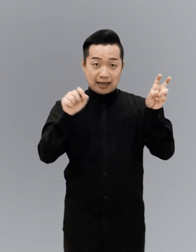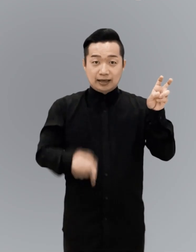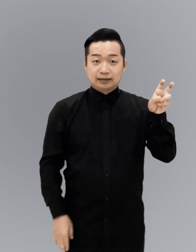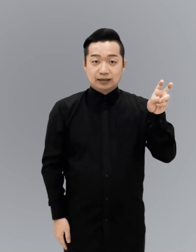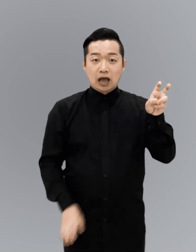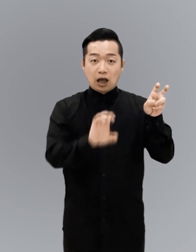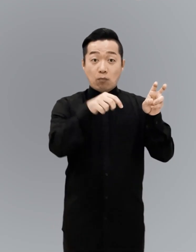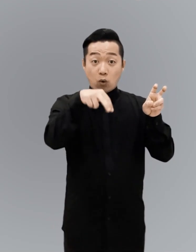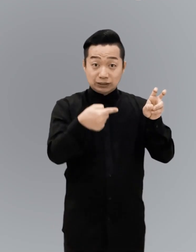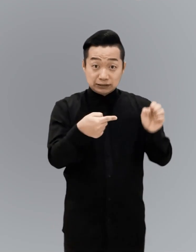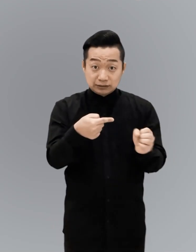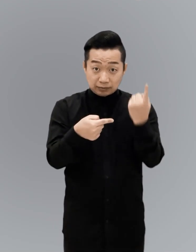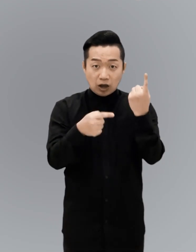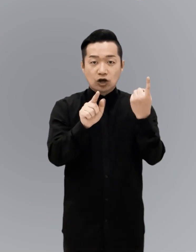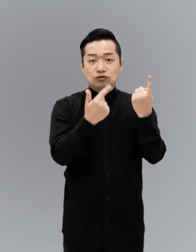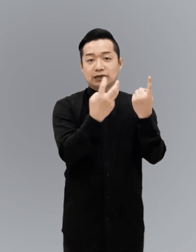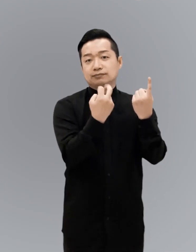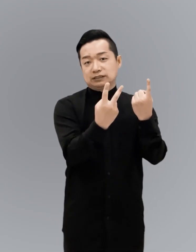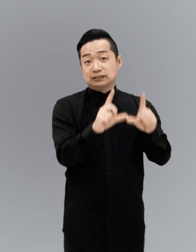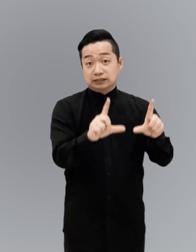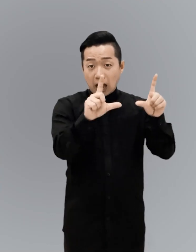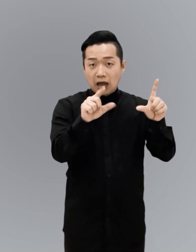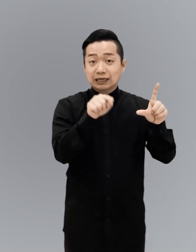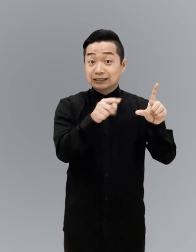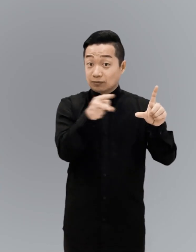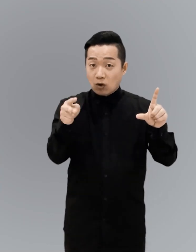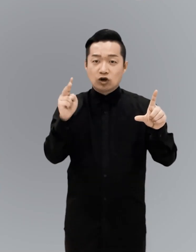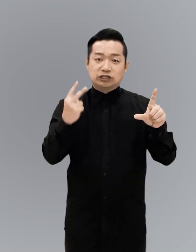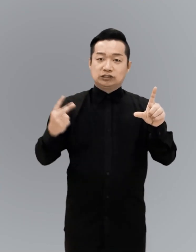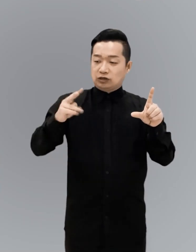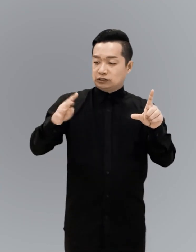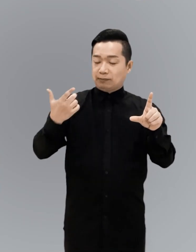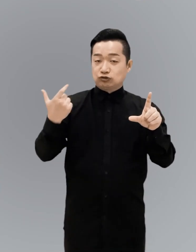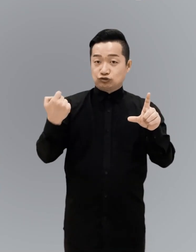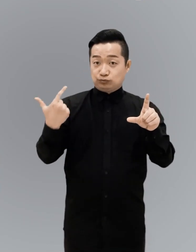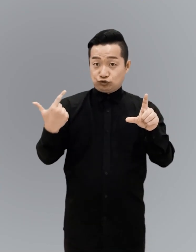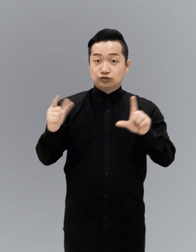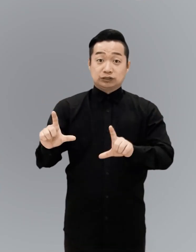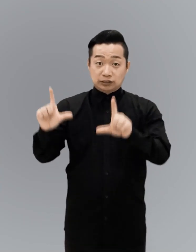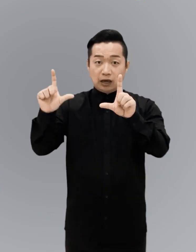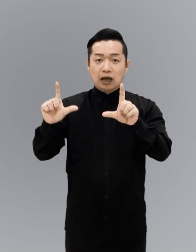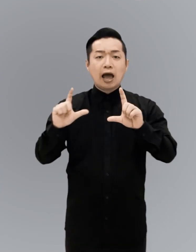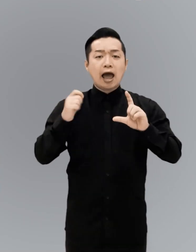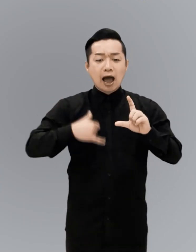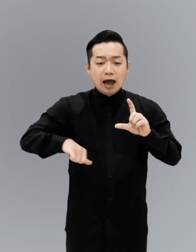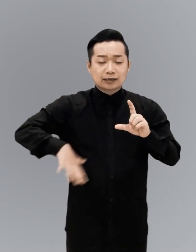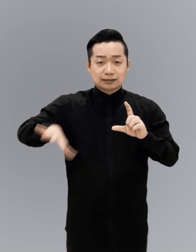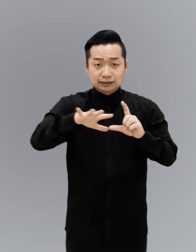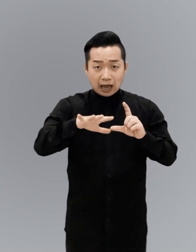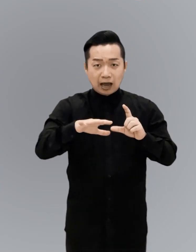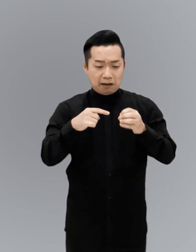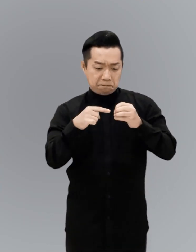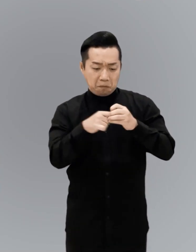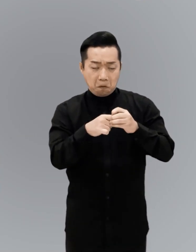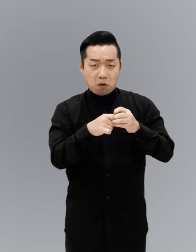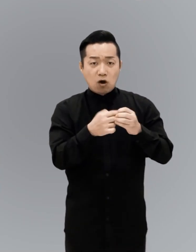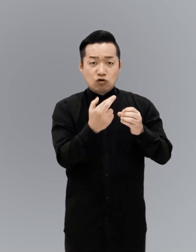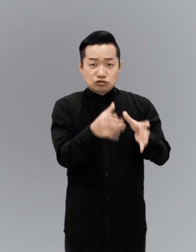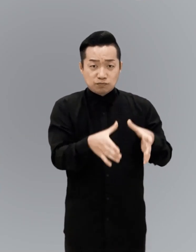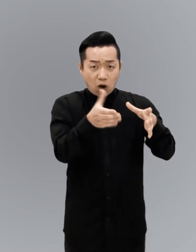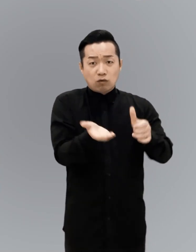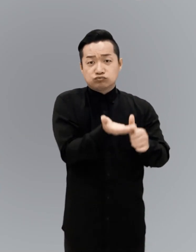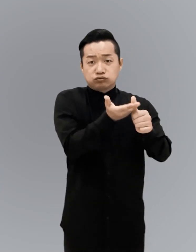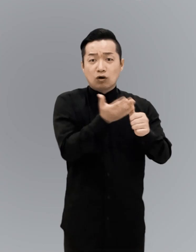포드기원 632년, 즉 2496년. 아이들은 인공수정으로 태어나 유리병 속에서